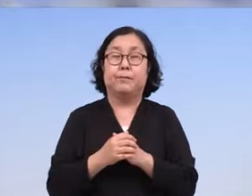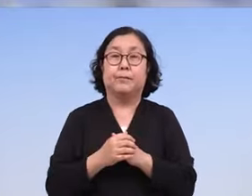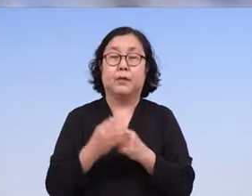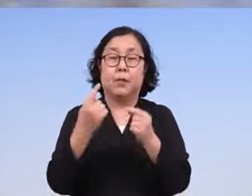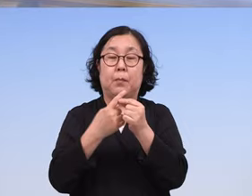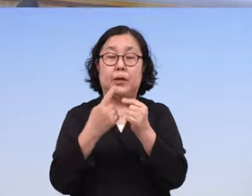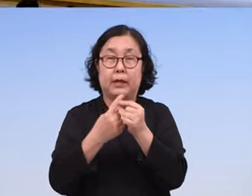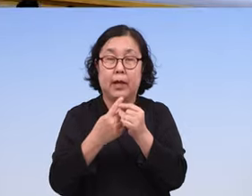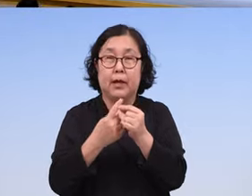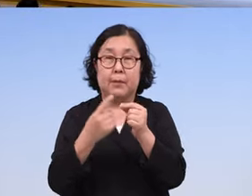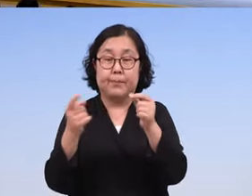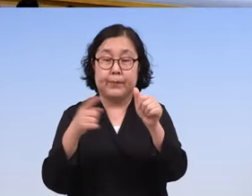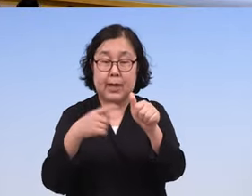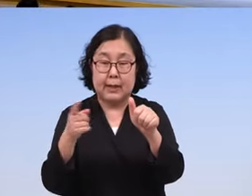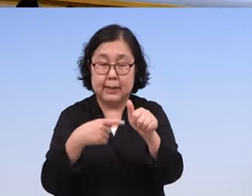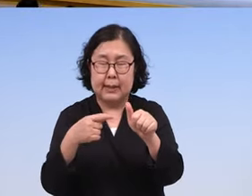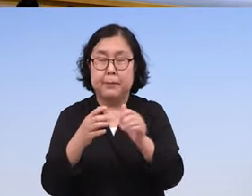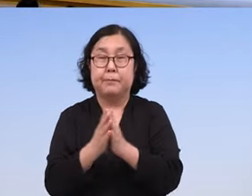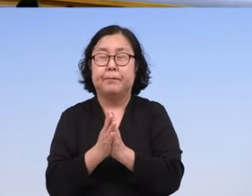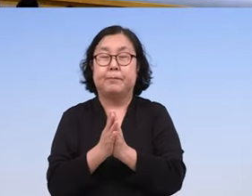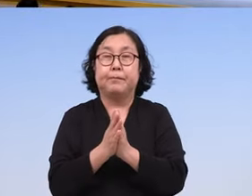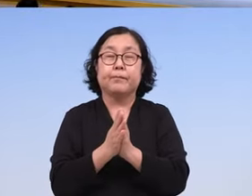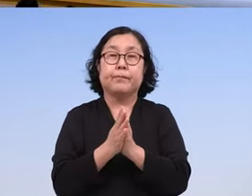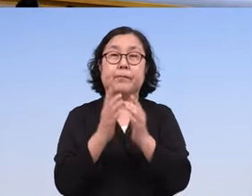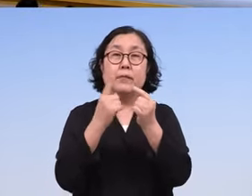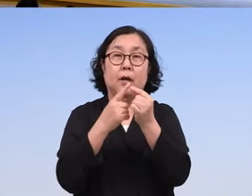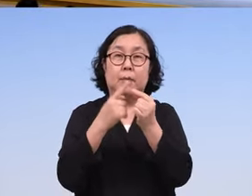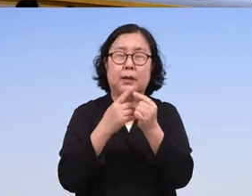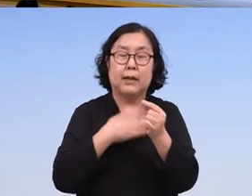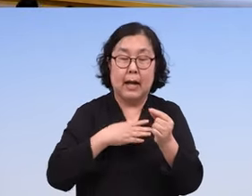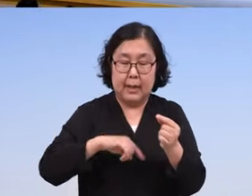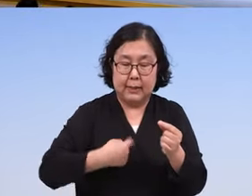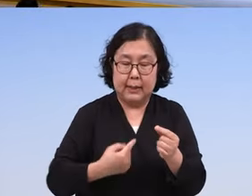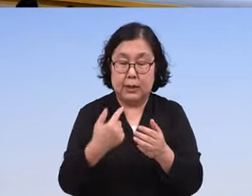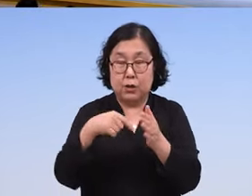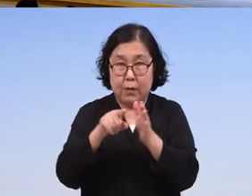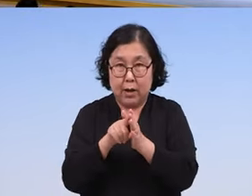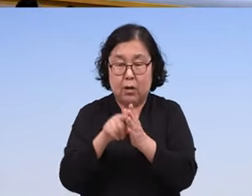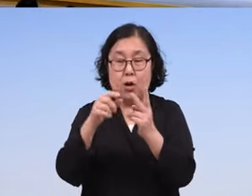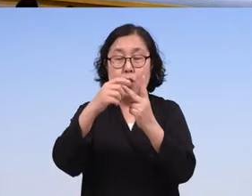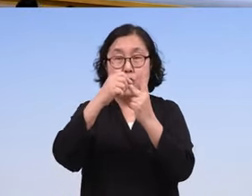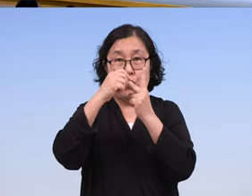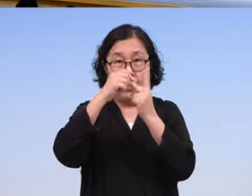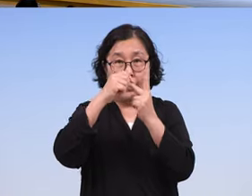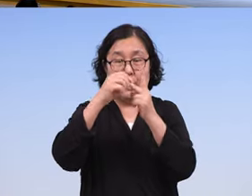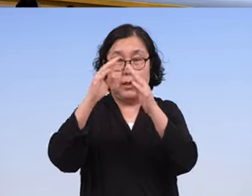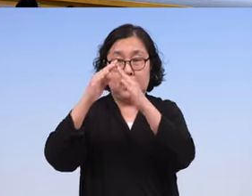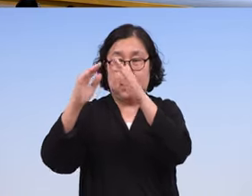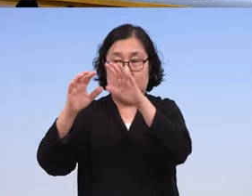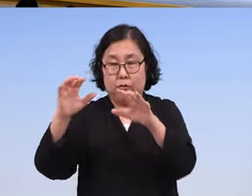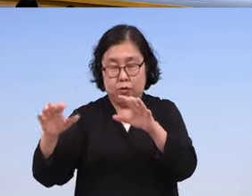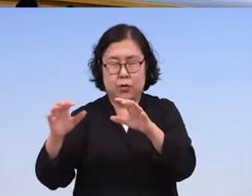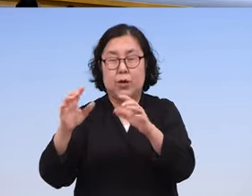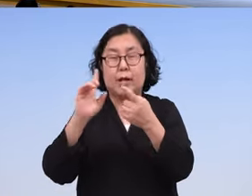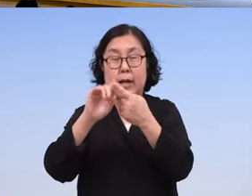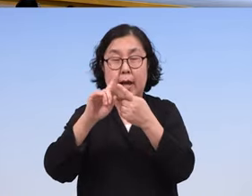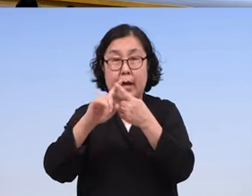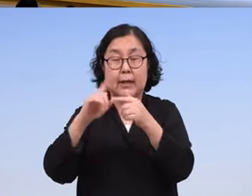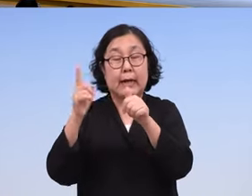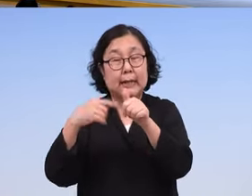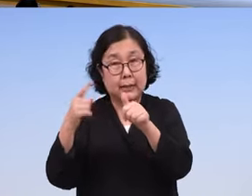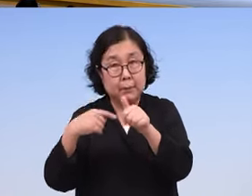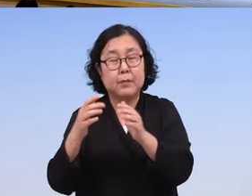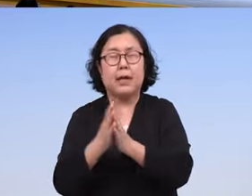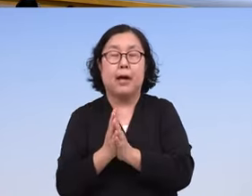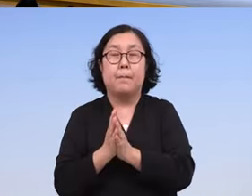재림과 관련해서 첫 번째 지침이 뭐냐? 하나는, 두 번째 지침 중에요, 하나는 나 자신을 위한 지침이고 또 하나는